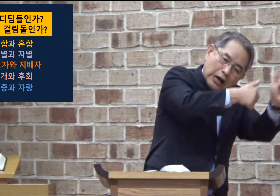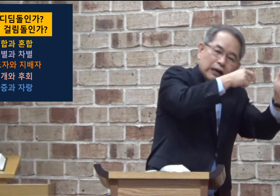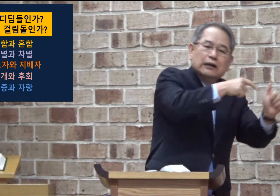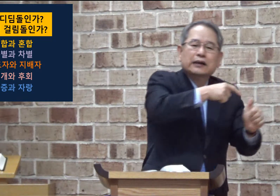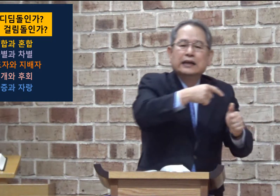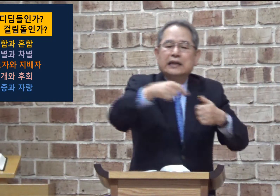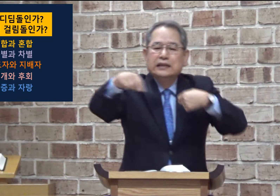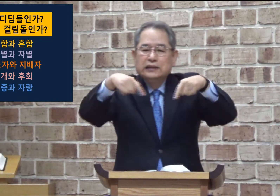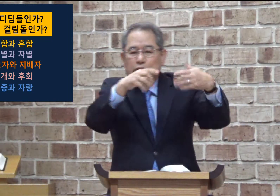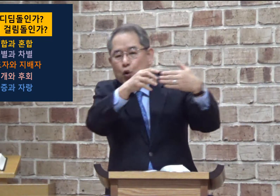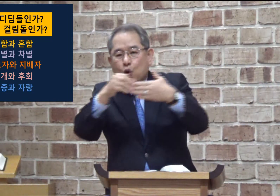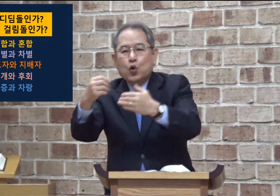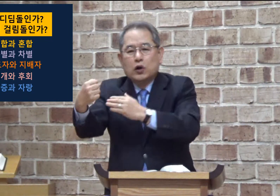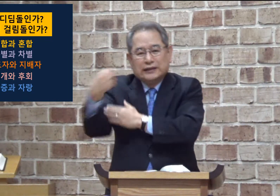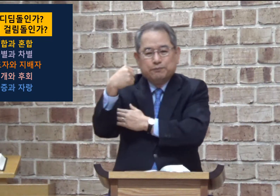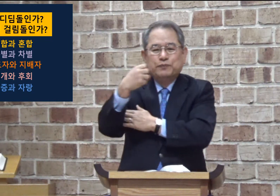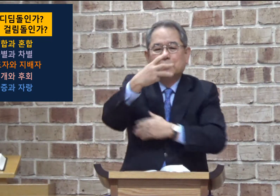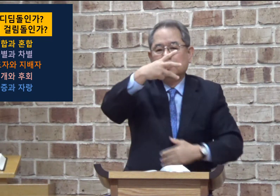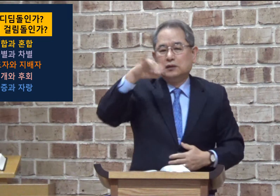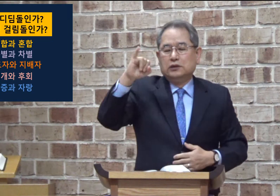지배자는 자기의 권력으로, 힘으로